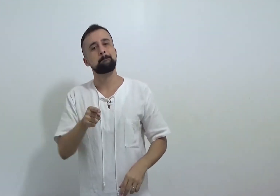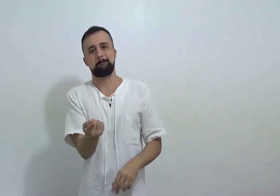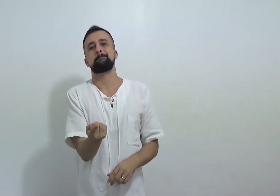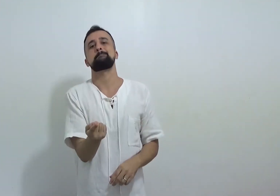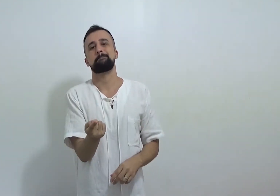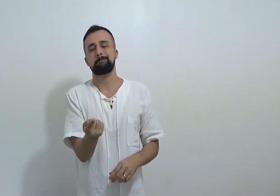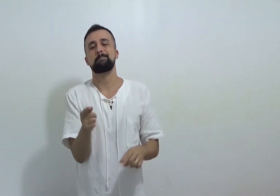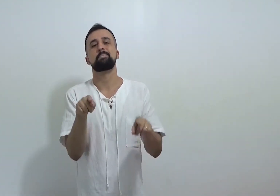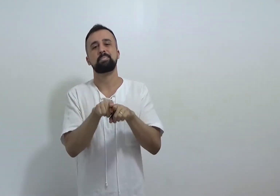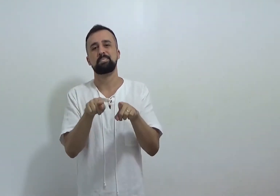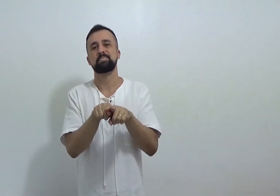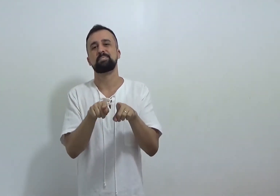1000 línguas.